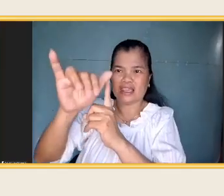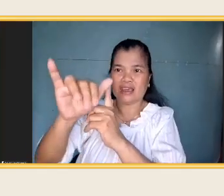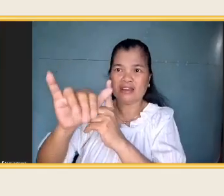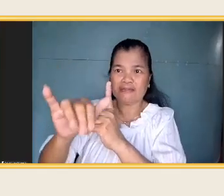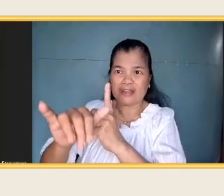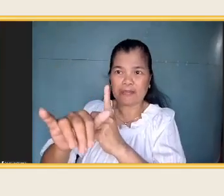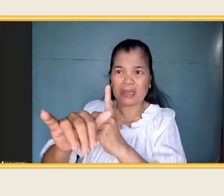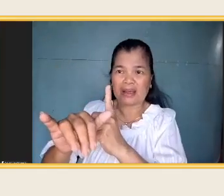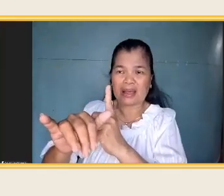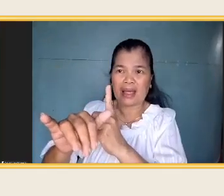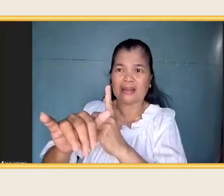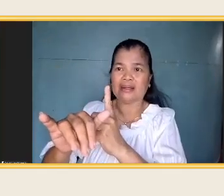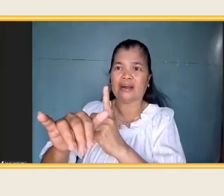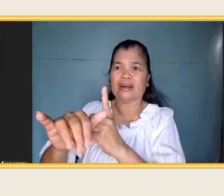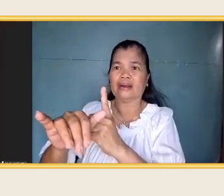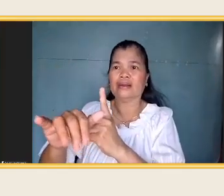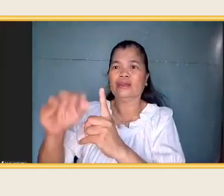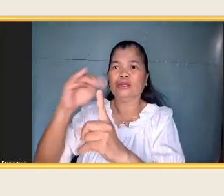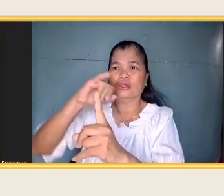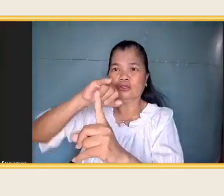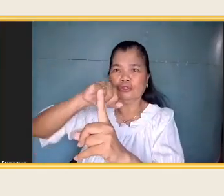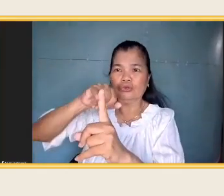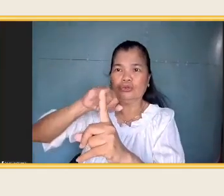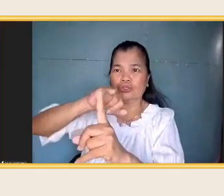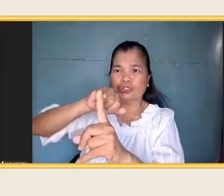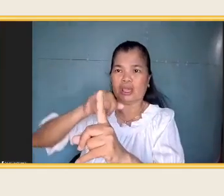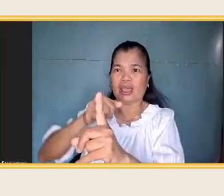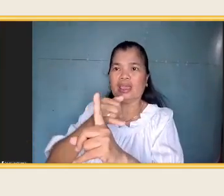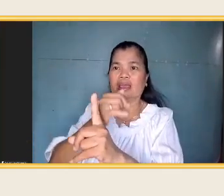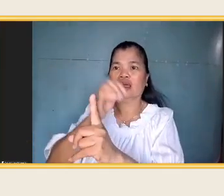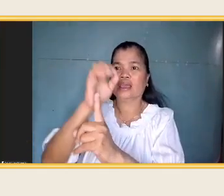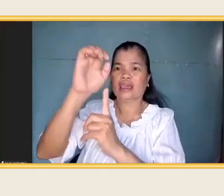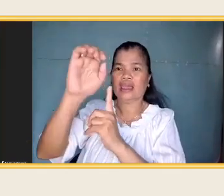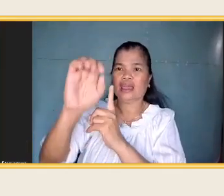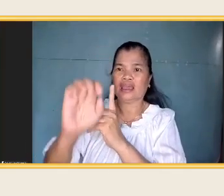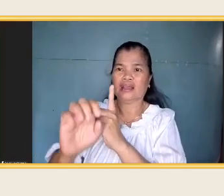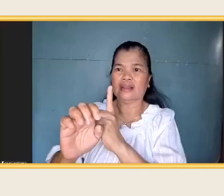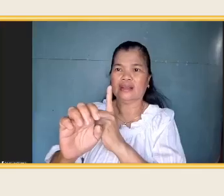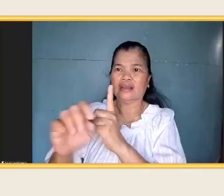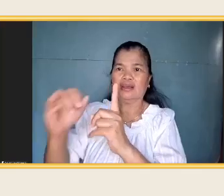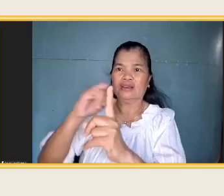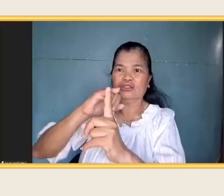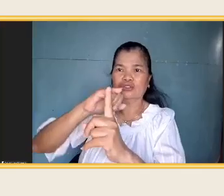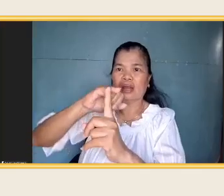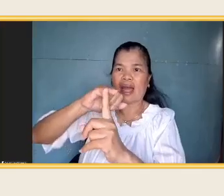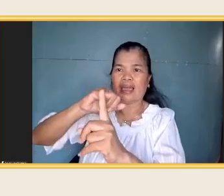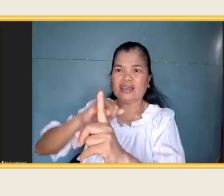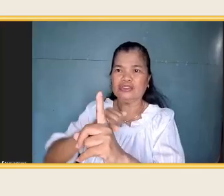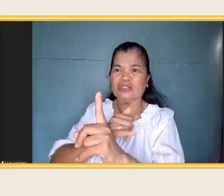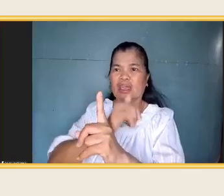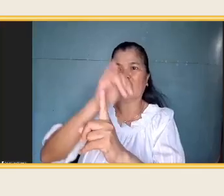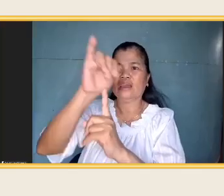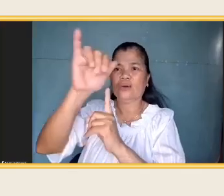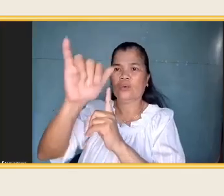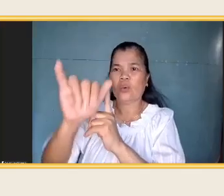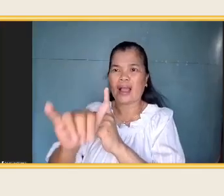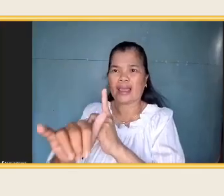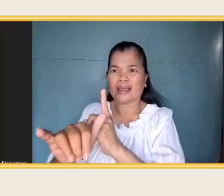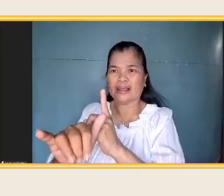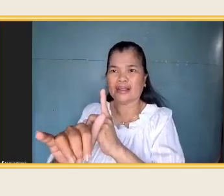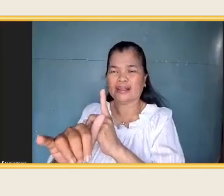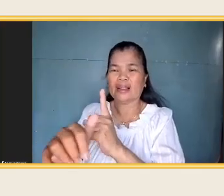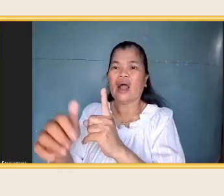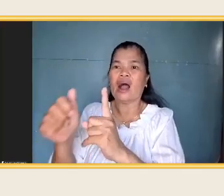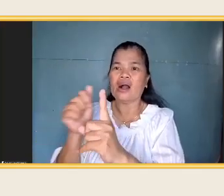May, as in flipping a calendar. June, J, E. July, J,